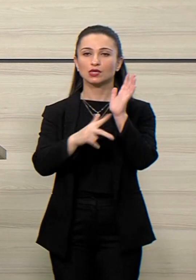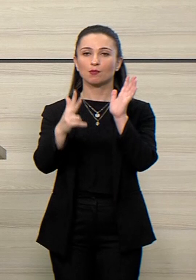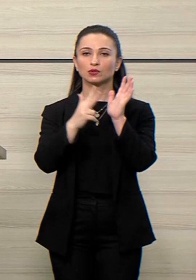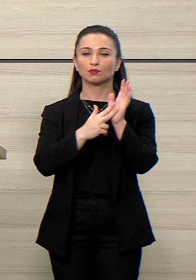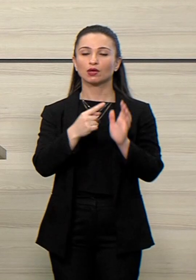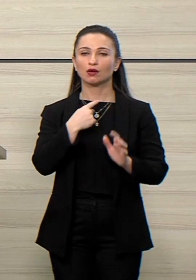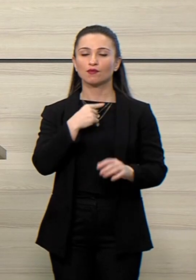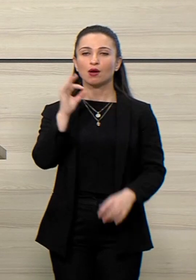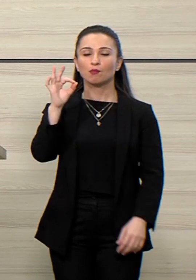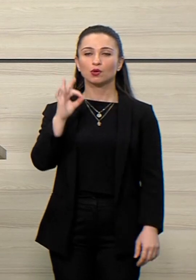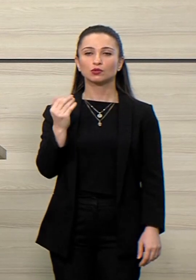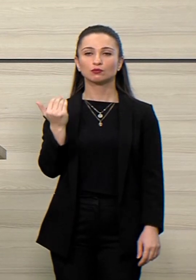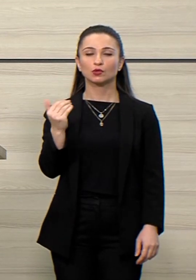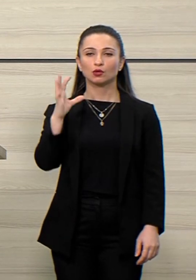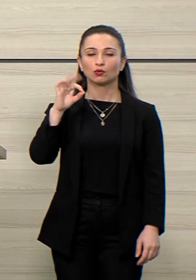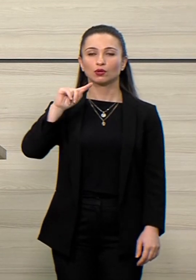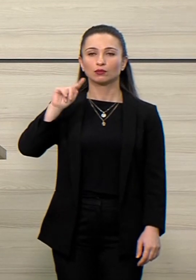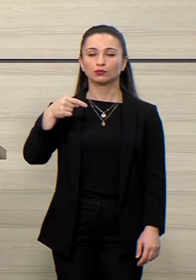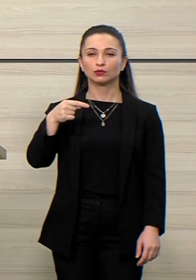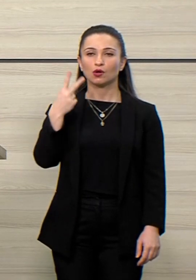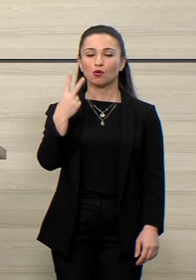4578 ხმა პროცენტულად